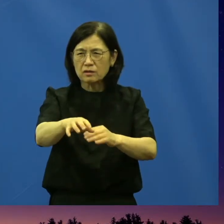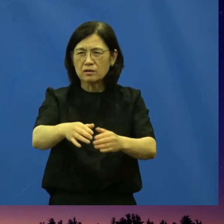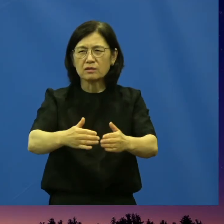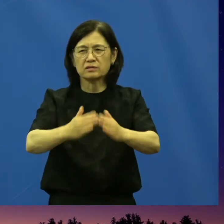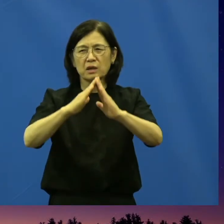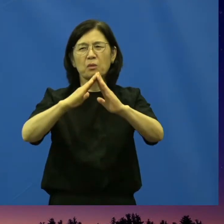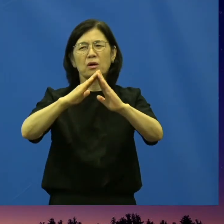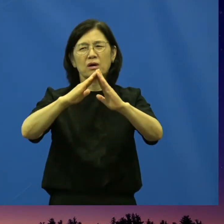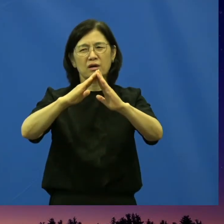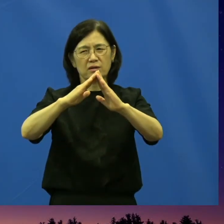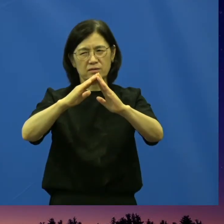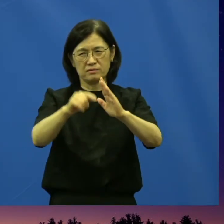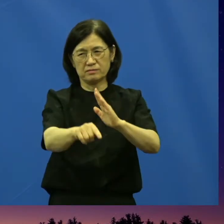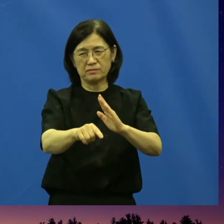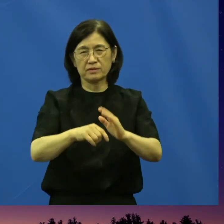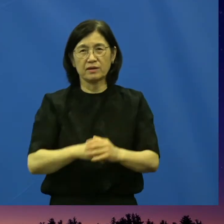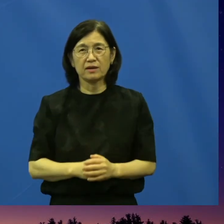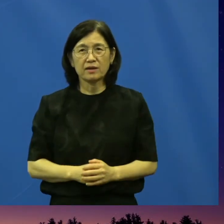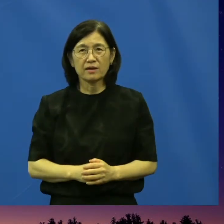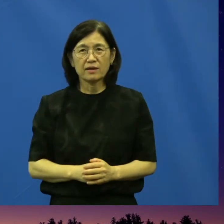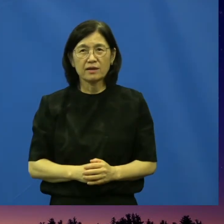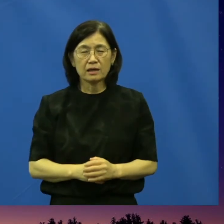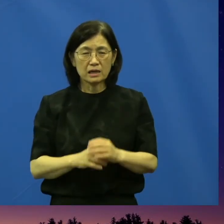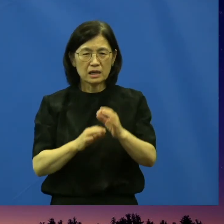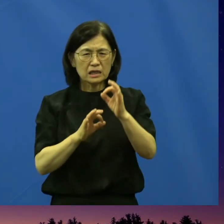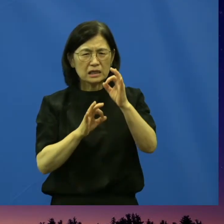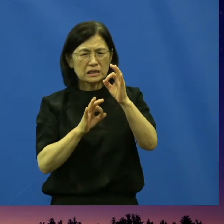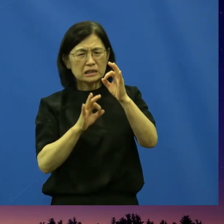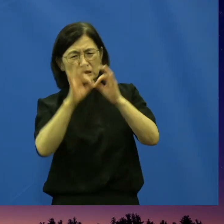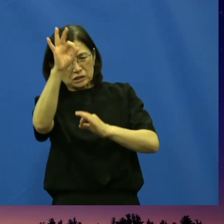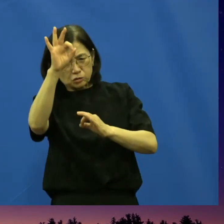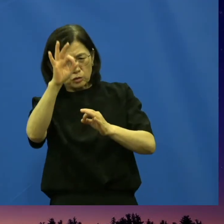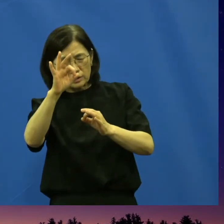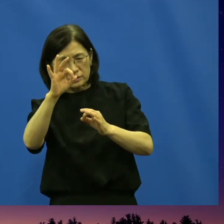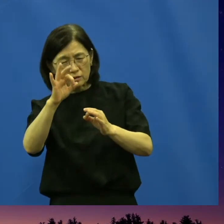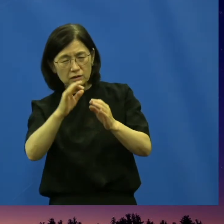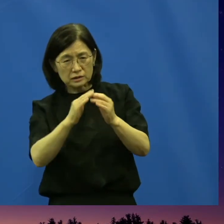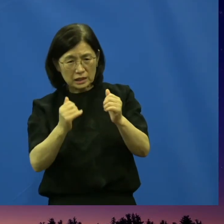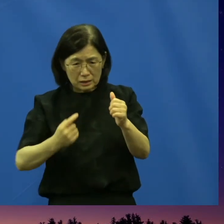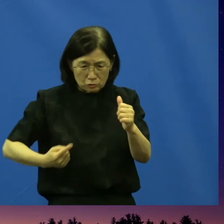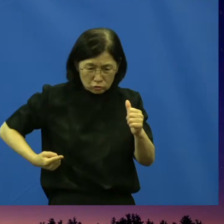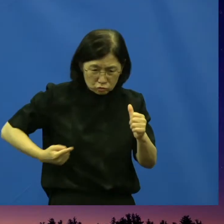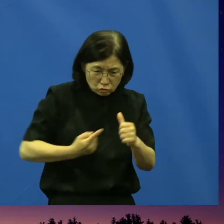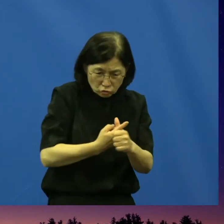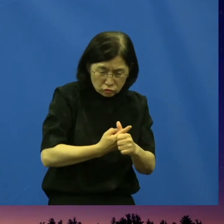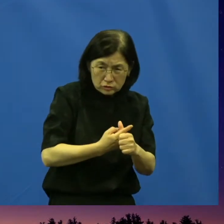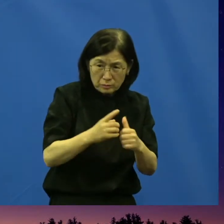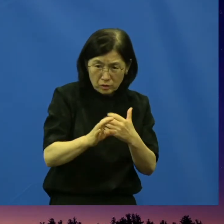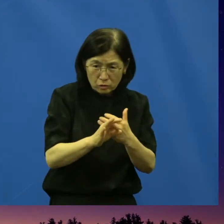도피성이 하루길이었습니다. 그러니까 실수를 하는 순간부터 도망을 쳐야 돼요. 어디로 도망하는 거죠?